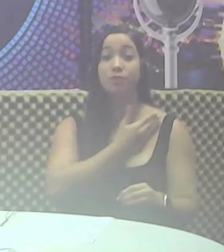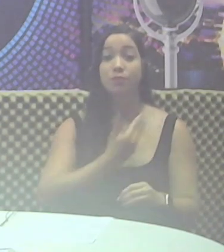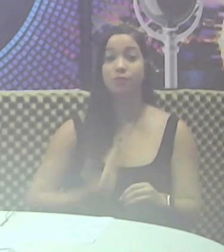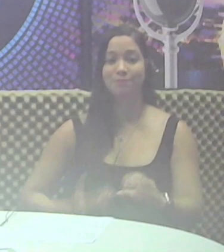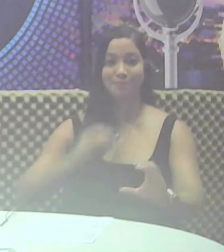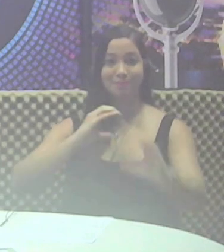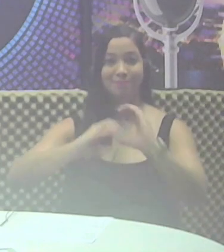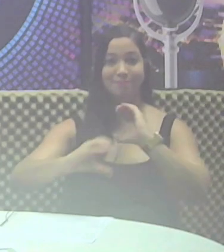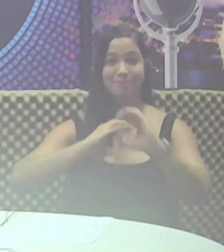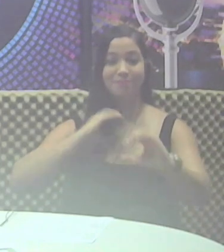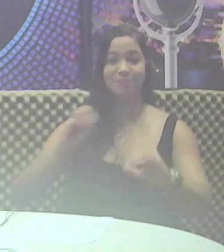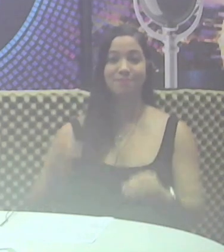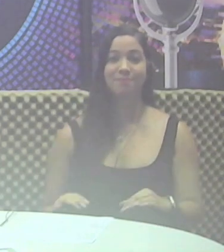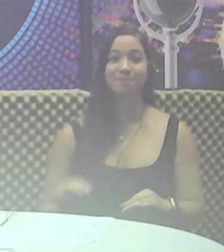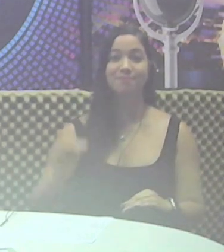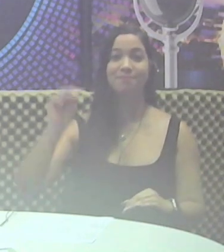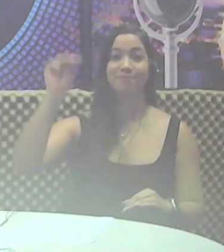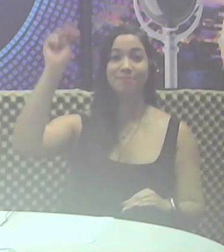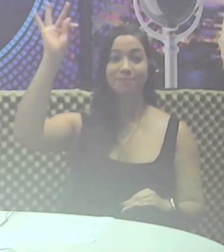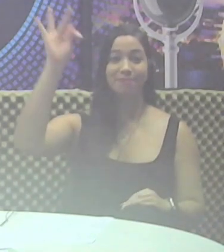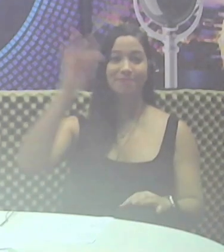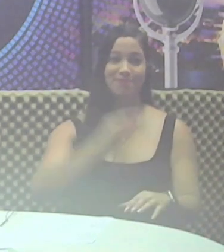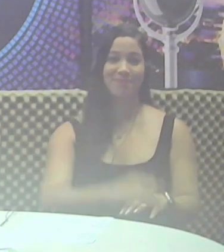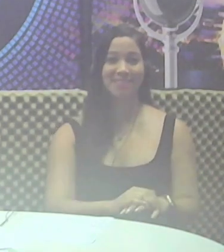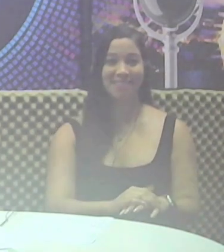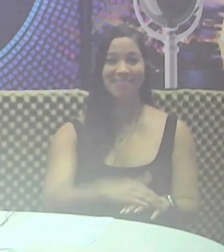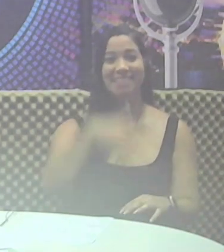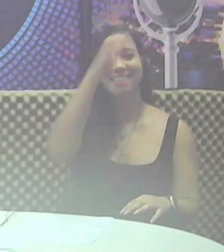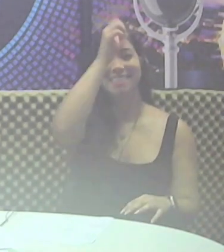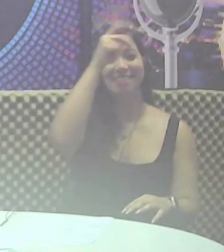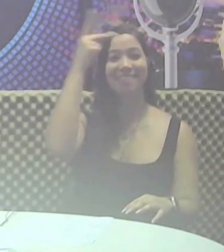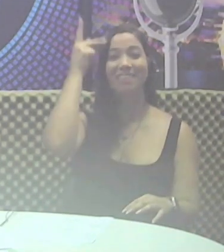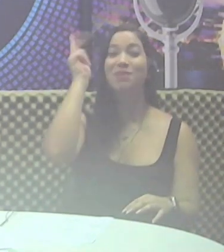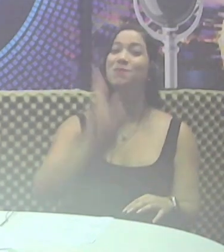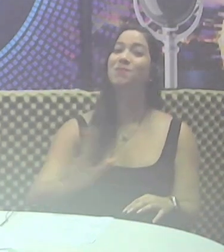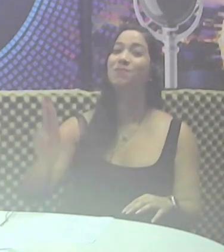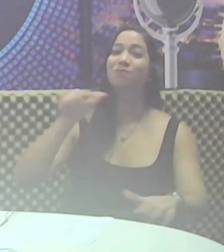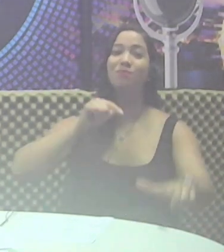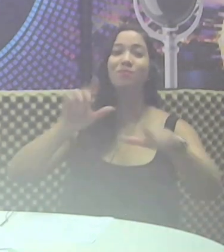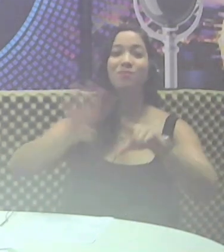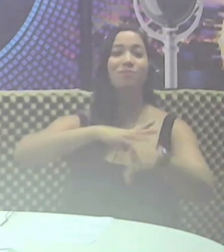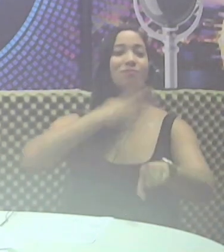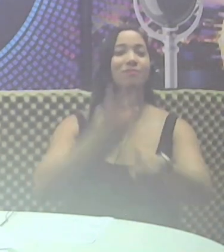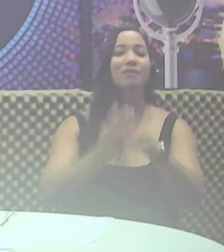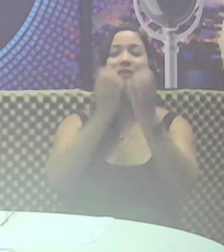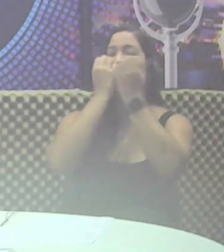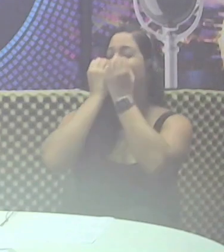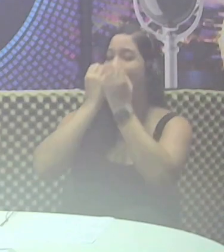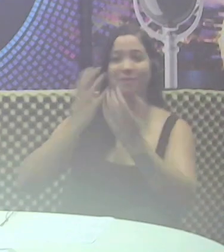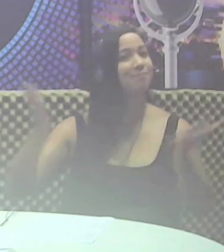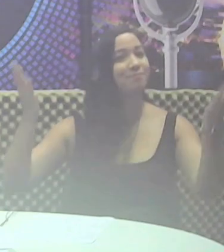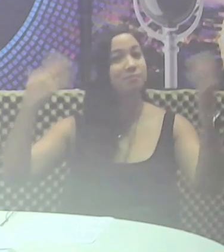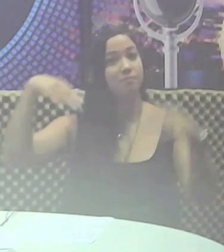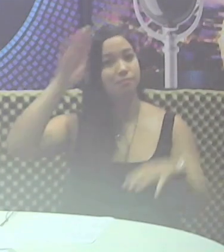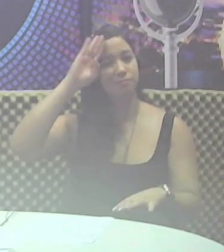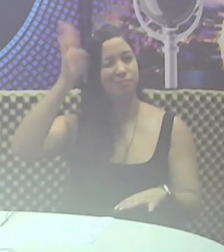Governo e Comunicação Marco Túlio de Castro Kalimann. Prefeitura de Uberlândia. Fazer mais, fazer